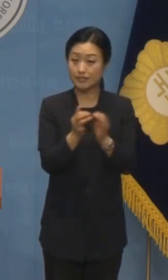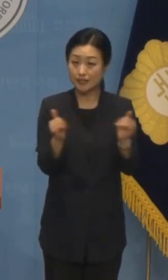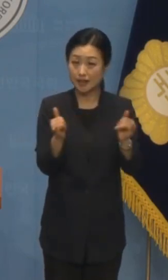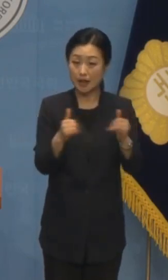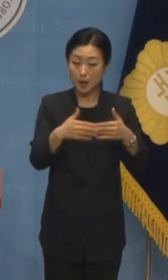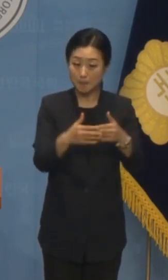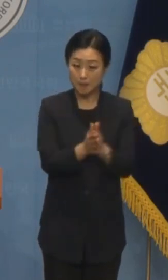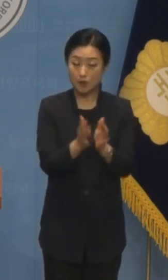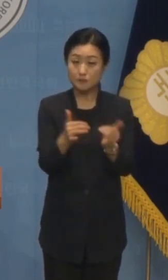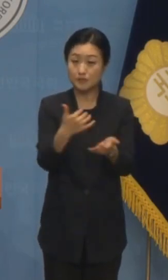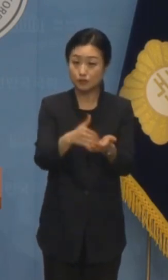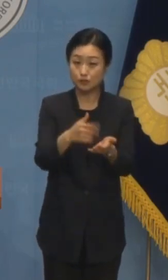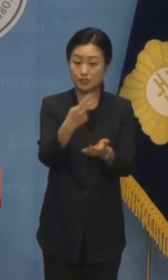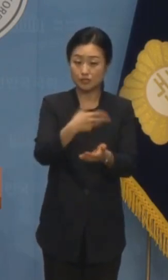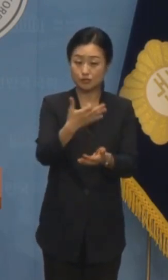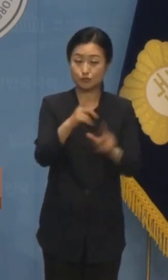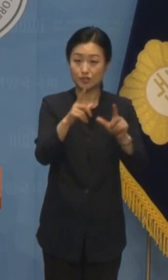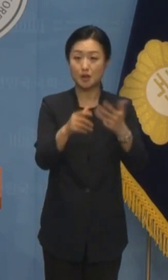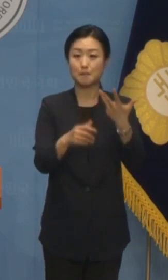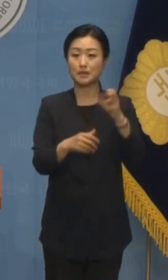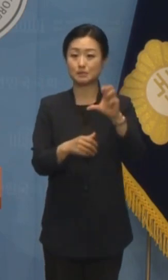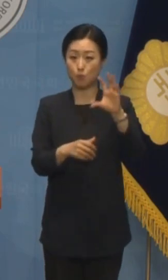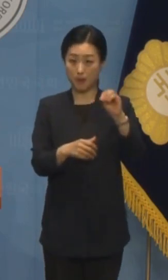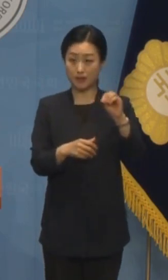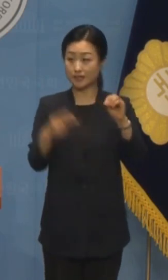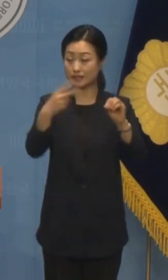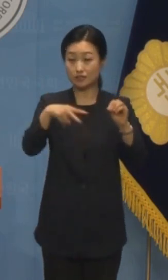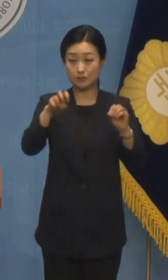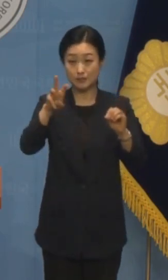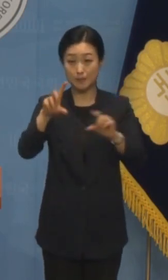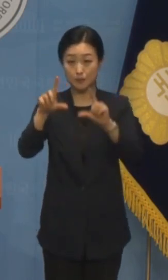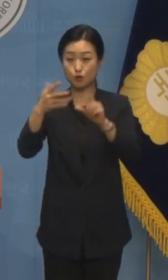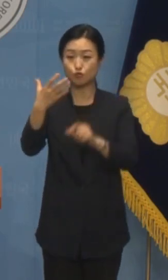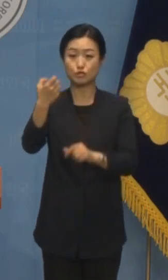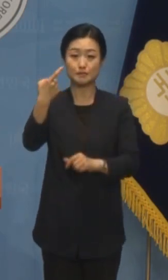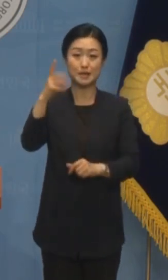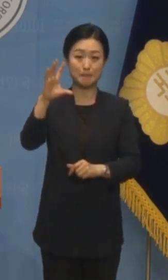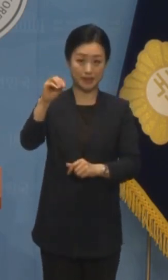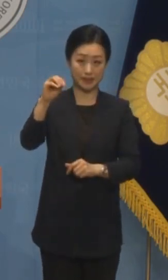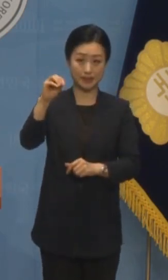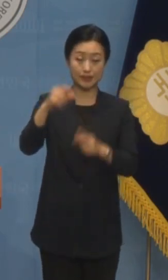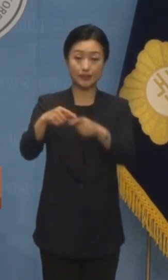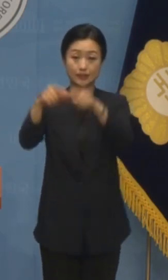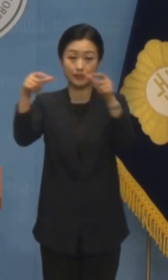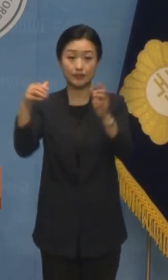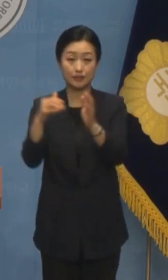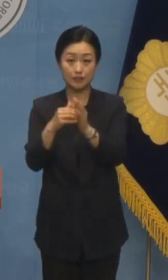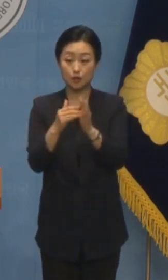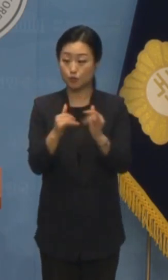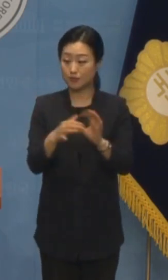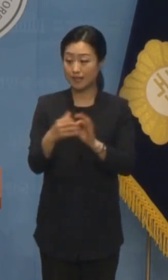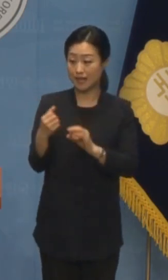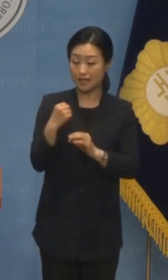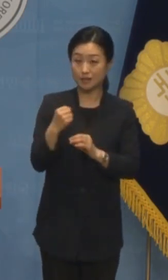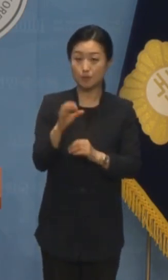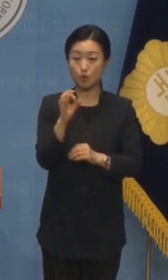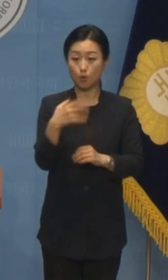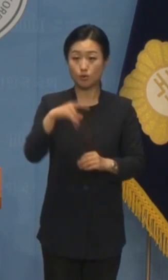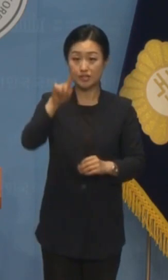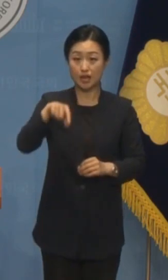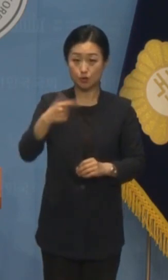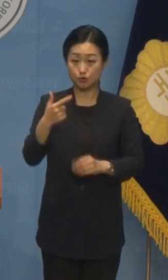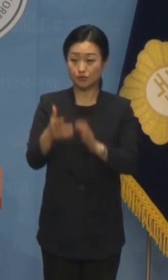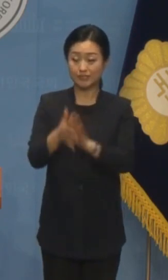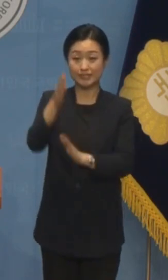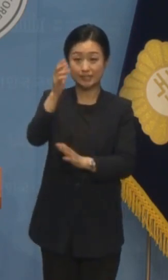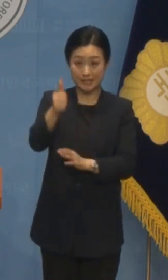폐업자 수는 2019년 85만 명에서 2023년 91만 명으로 늘었습니다. 국민의힘 소속 오세훈 서울시장이